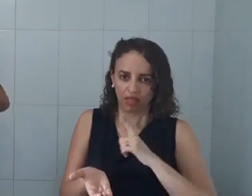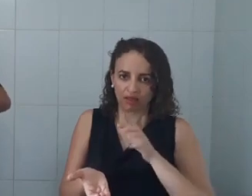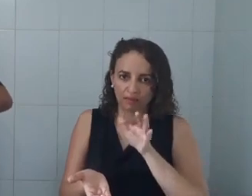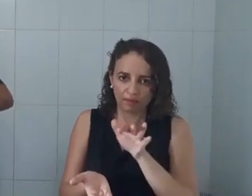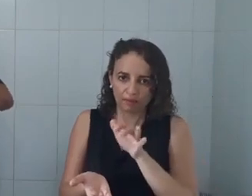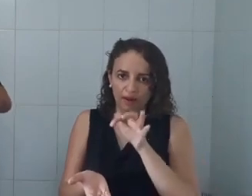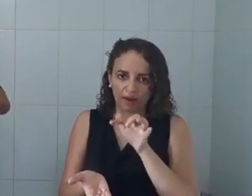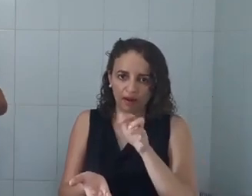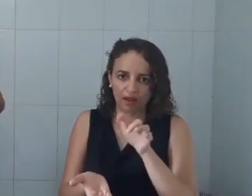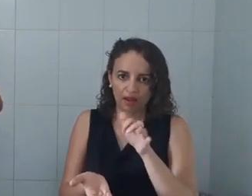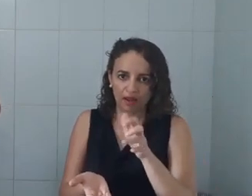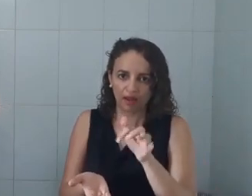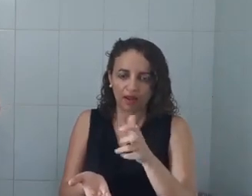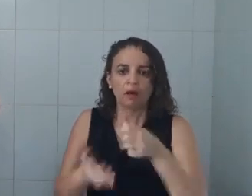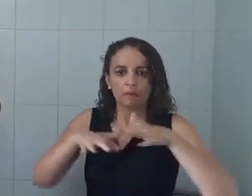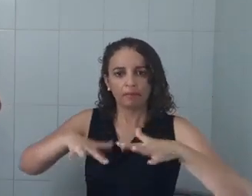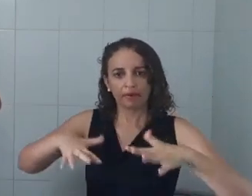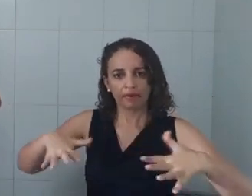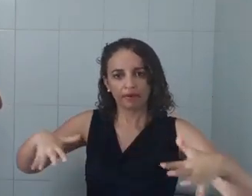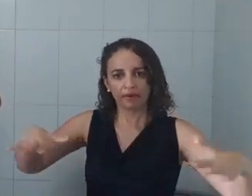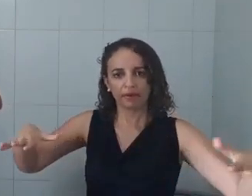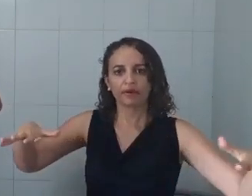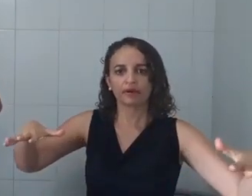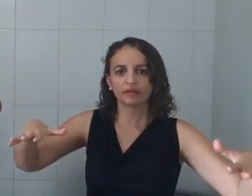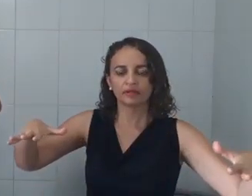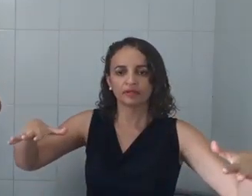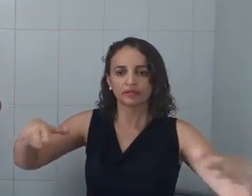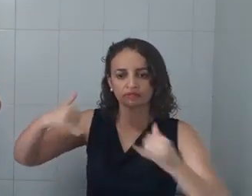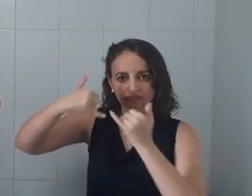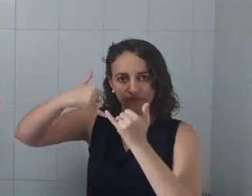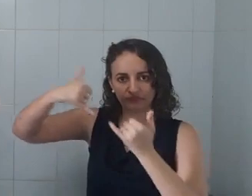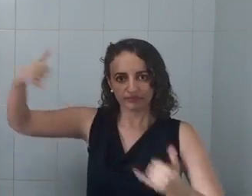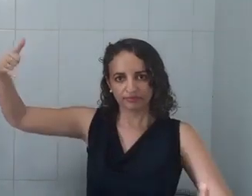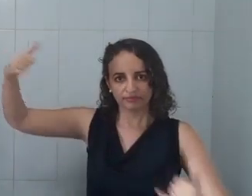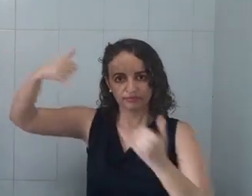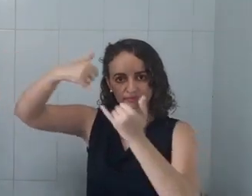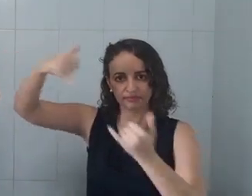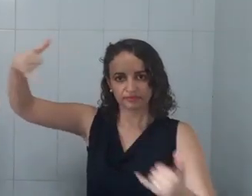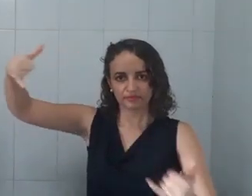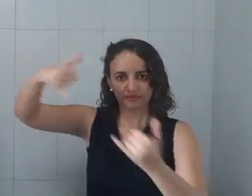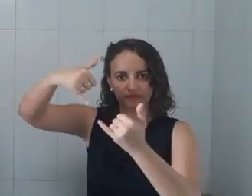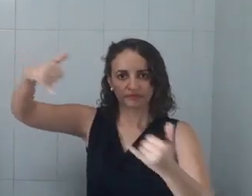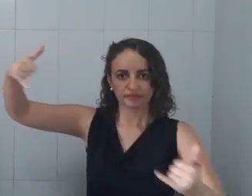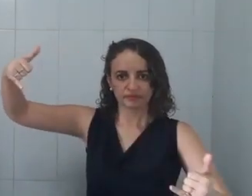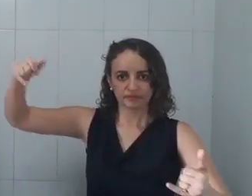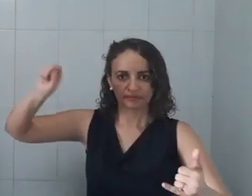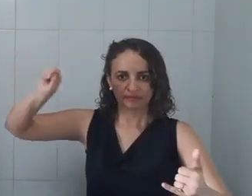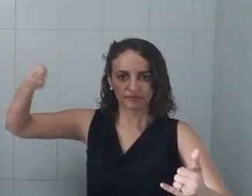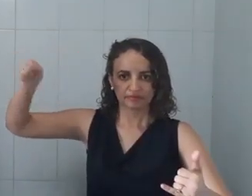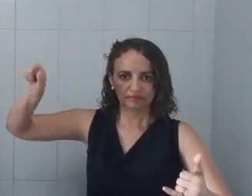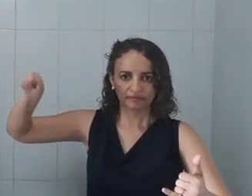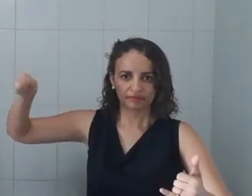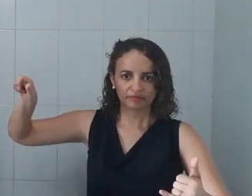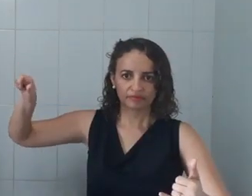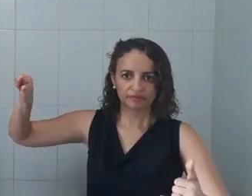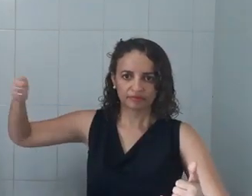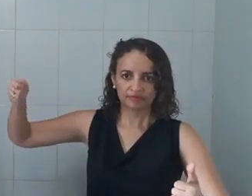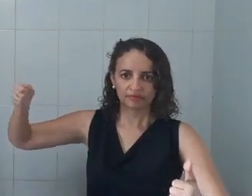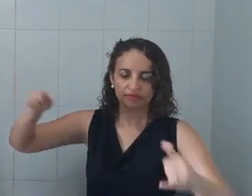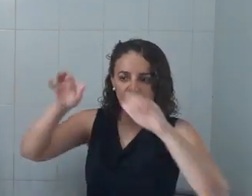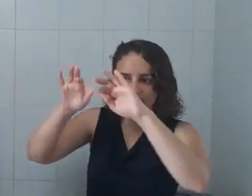estar na altura certa, na tessitura certa, mas se não fosse a caixa acústica do